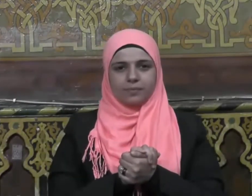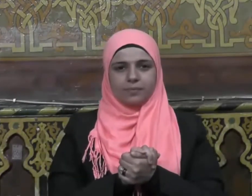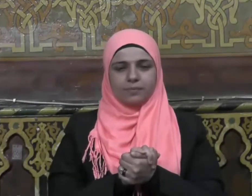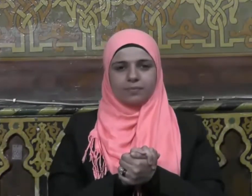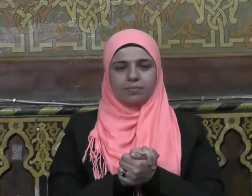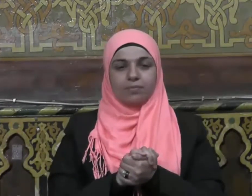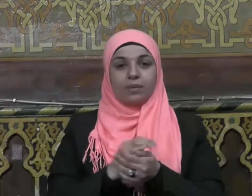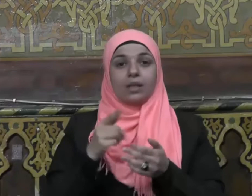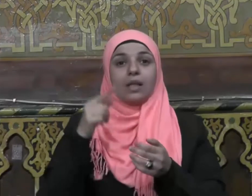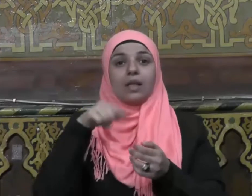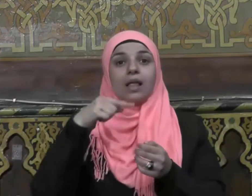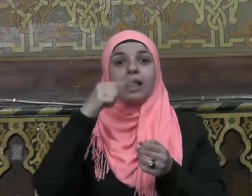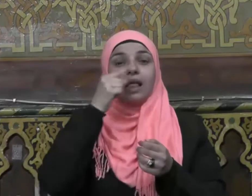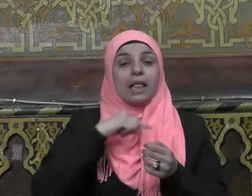فالدين والوطنية معا